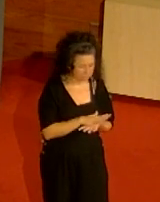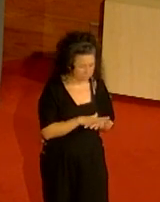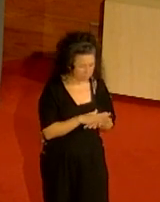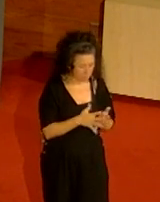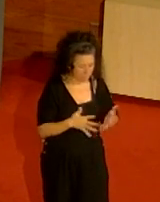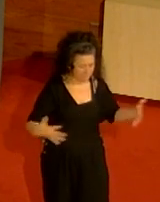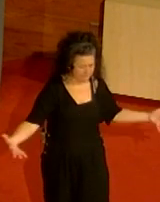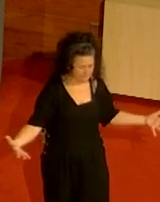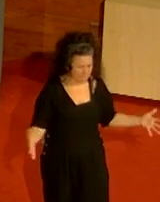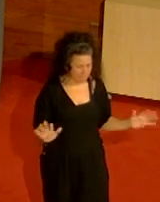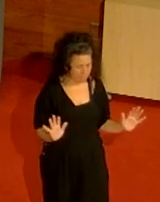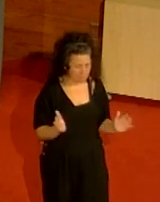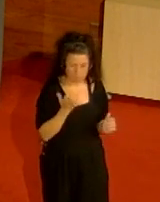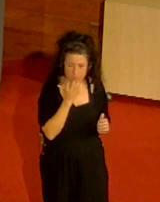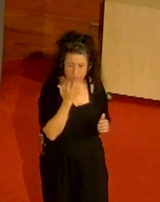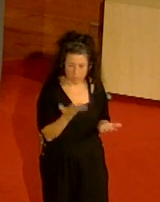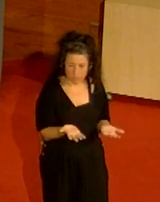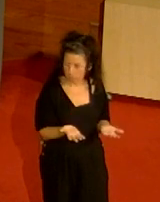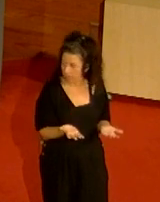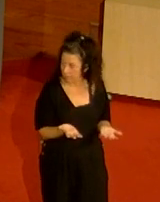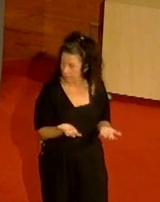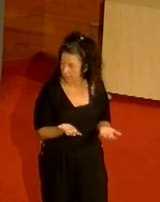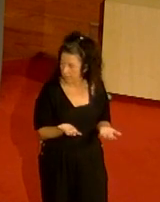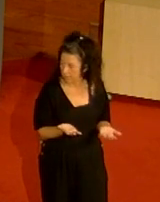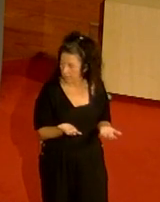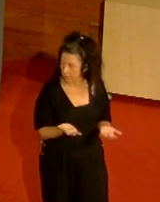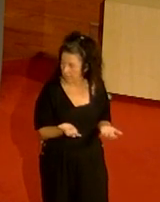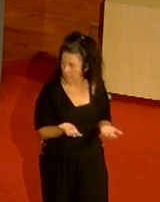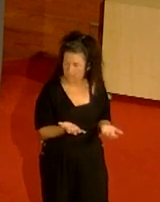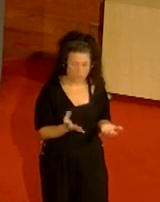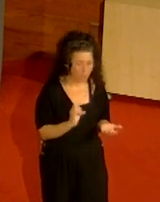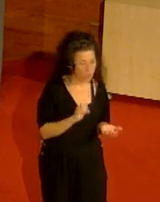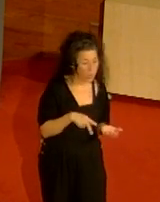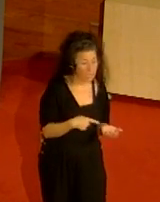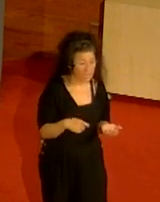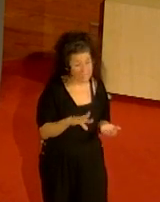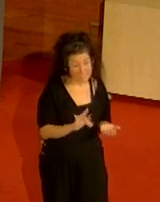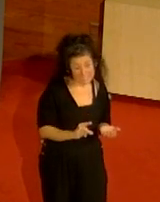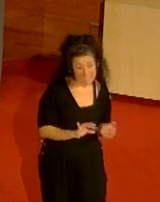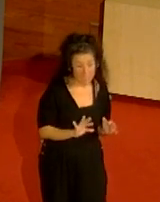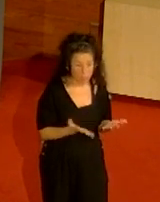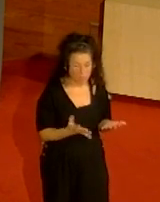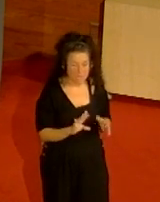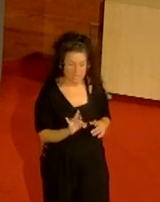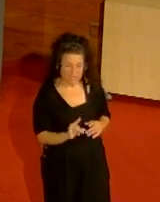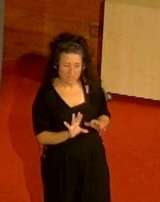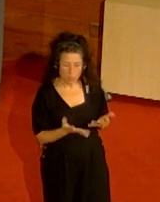amplio, ¿no? Pero en el caso de, creo que también habla sobre qué ONGs sí, qué ONGs no. Yo como